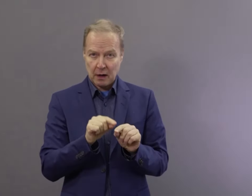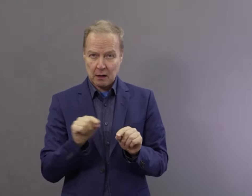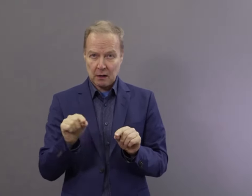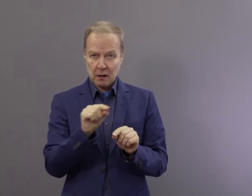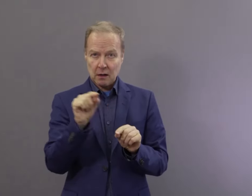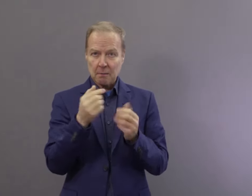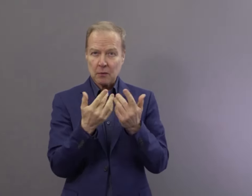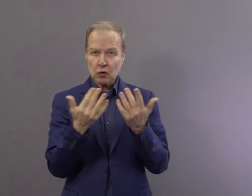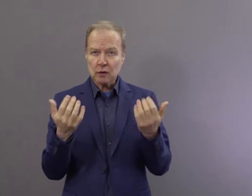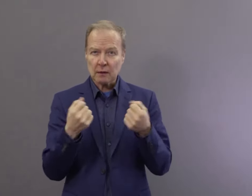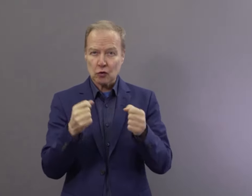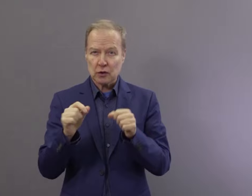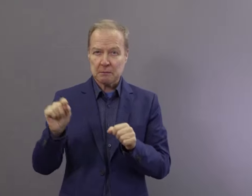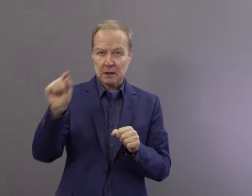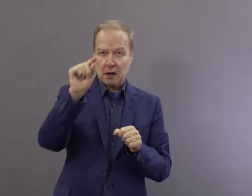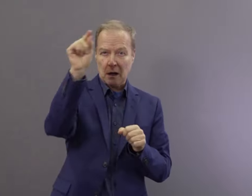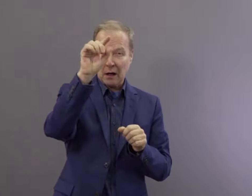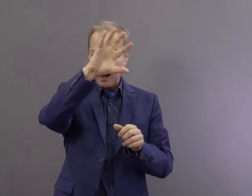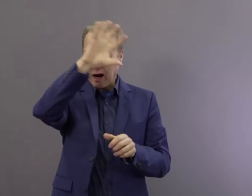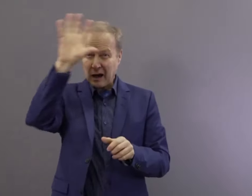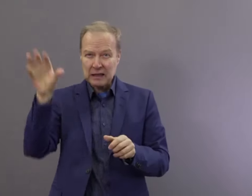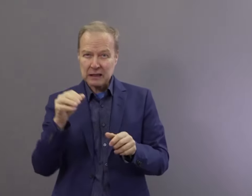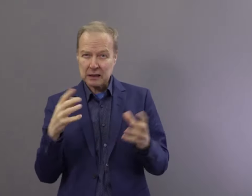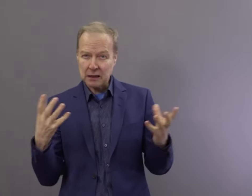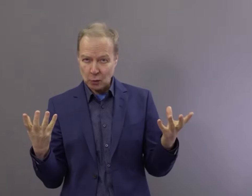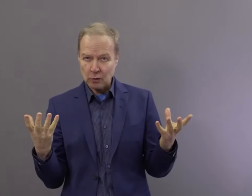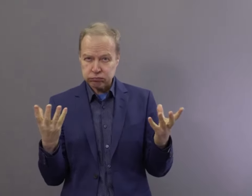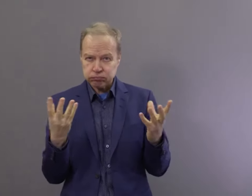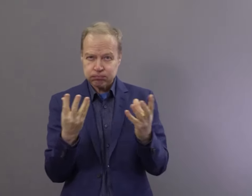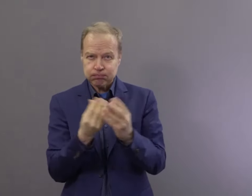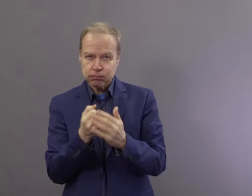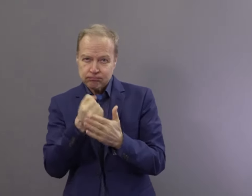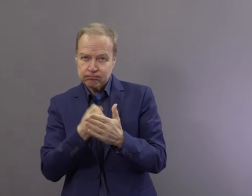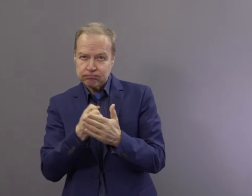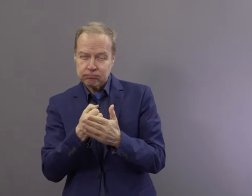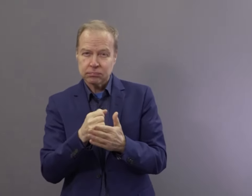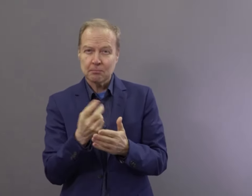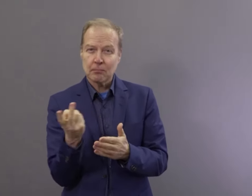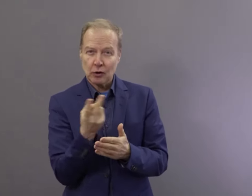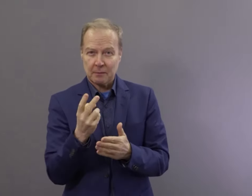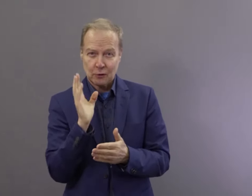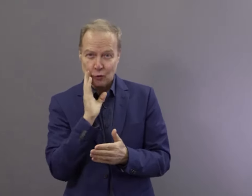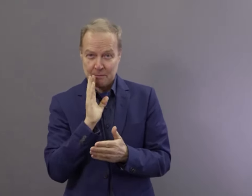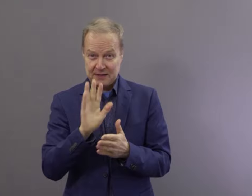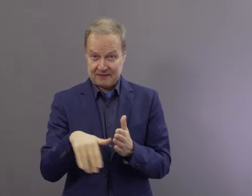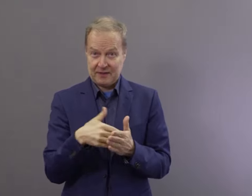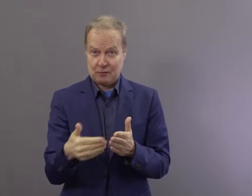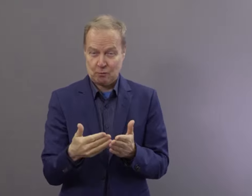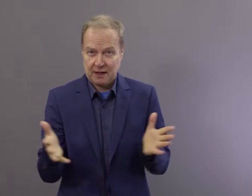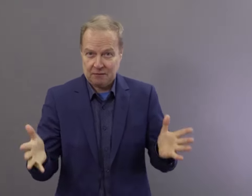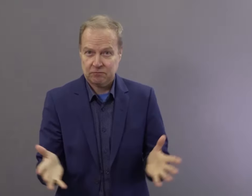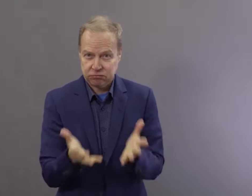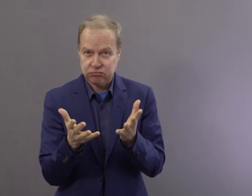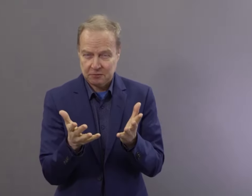eli Kotuski on sitä kautta mukana. Eli tässä niin kuin paljastuu, mikä valtava kirjo toimijoita tässä on mukana yhdessä